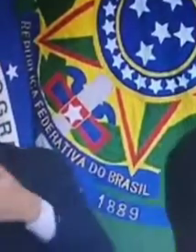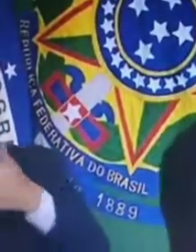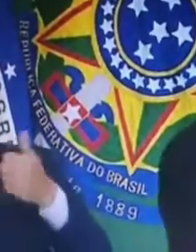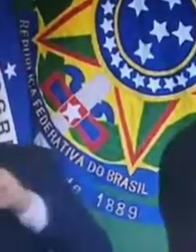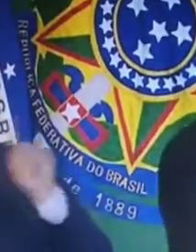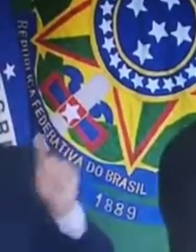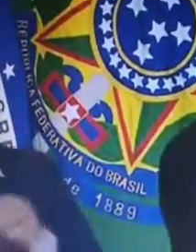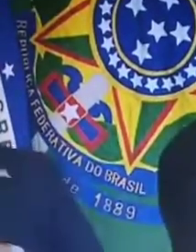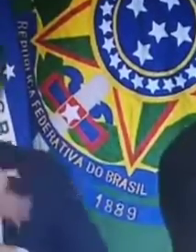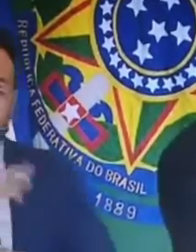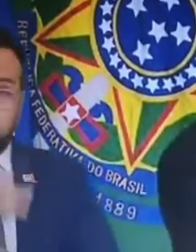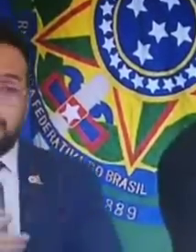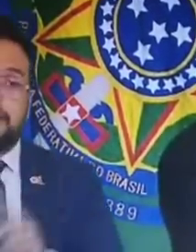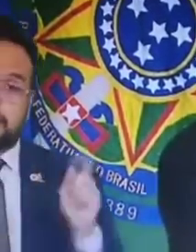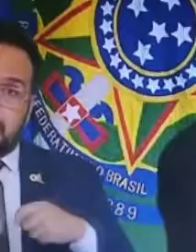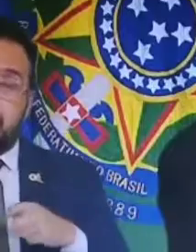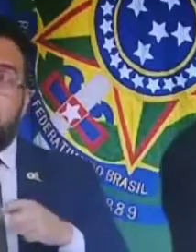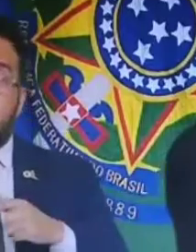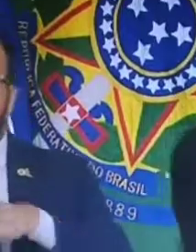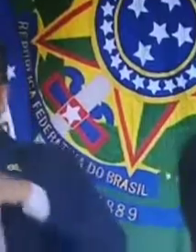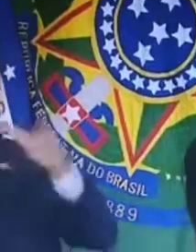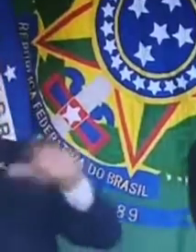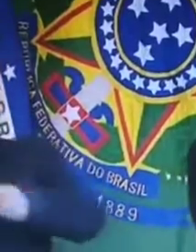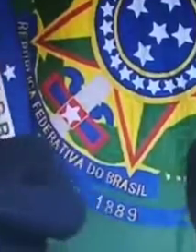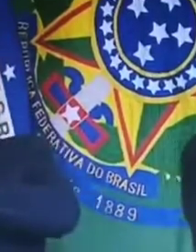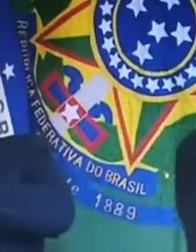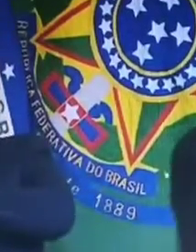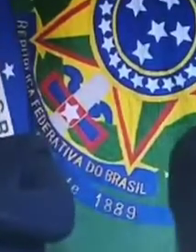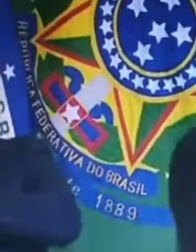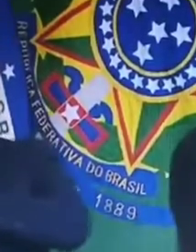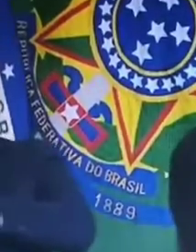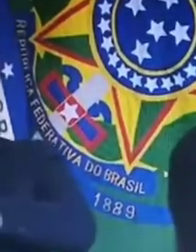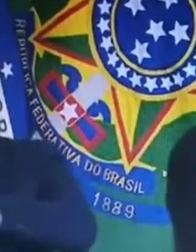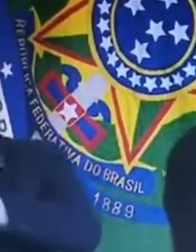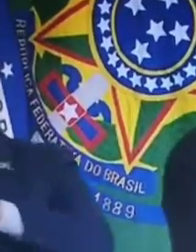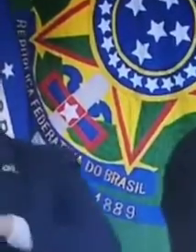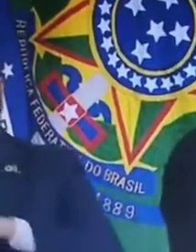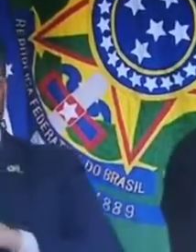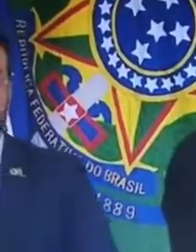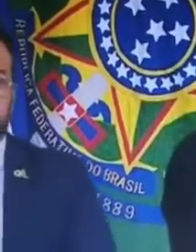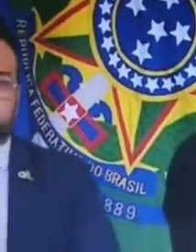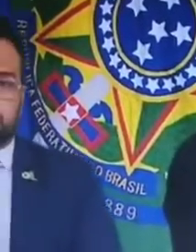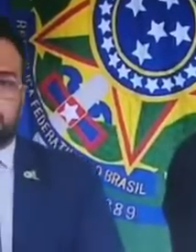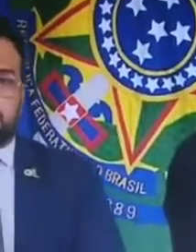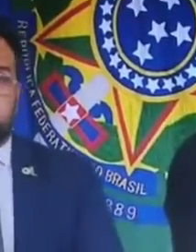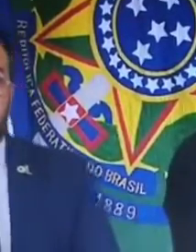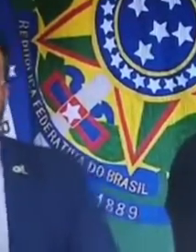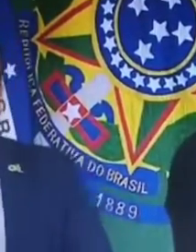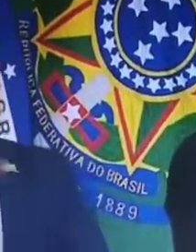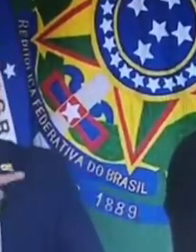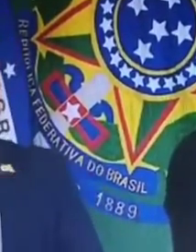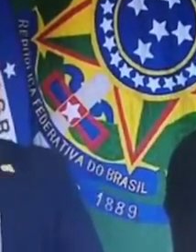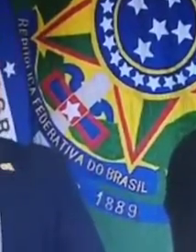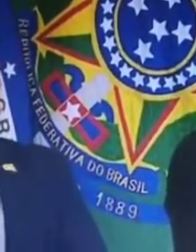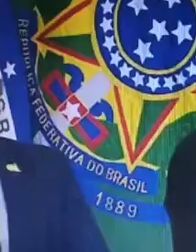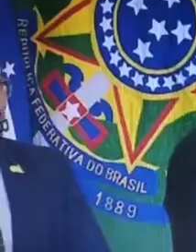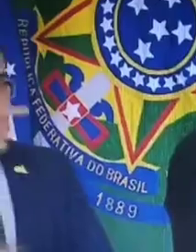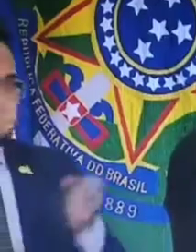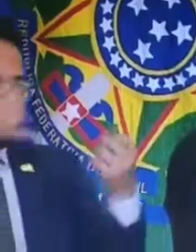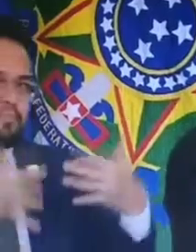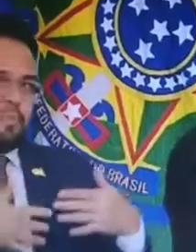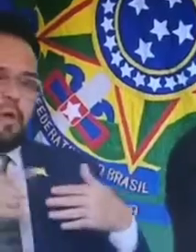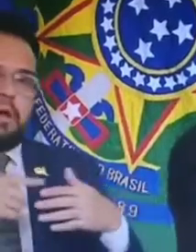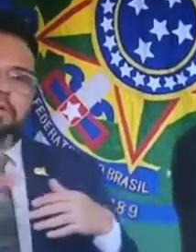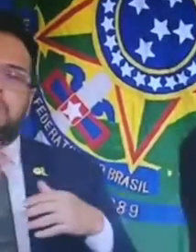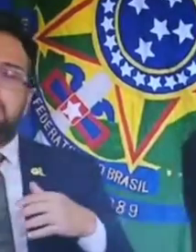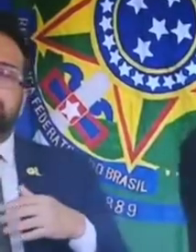sugere, outras, foi iniciativa deles. Veio falar, Paulo Guedes, que brevemente,